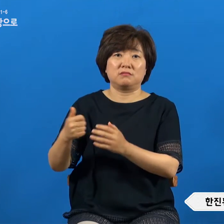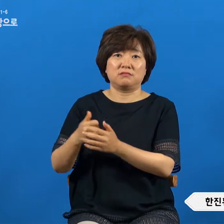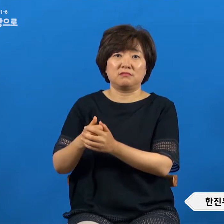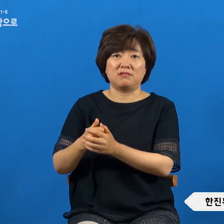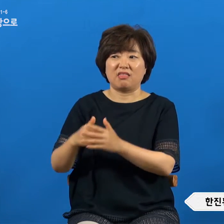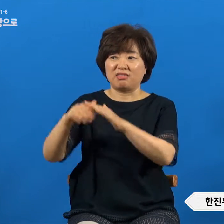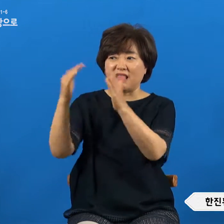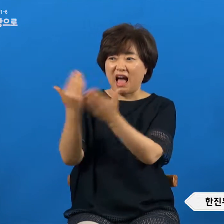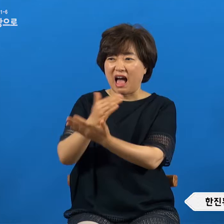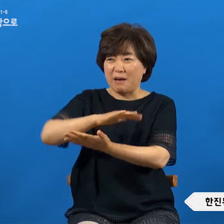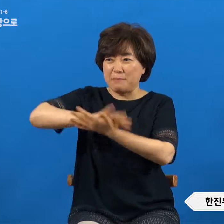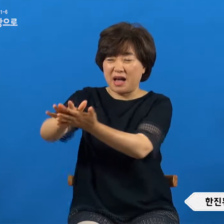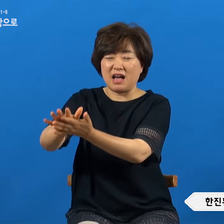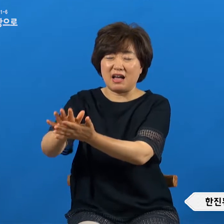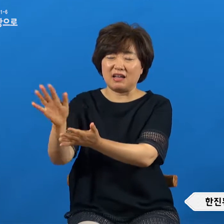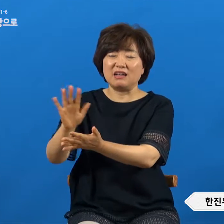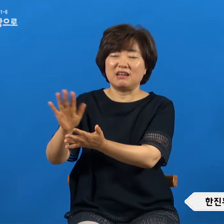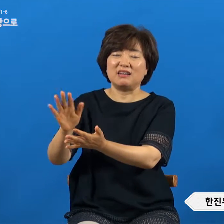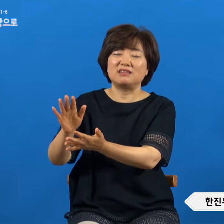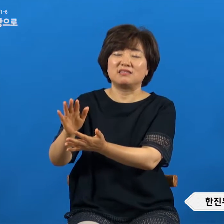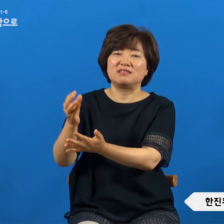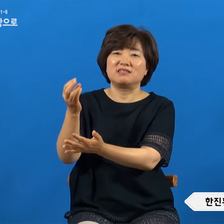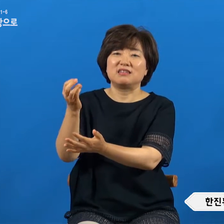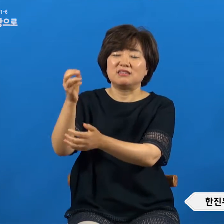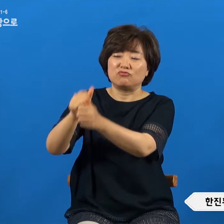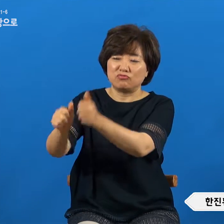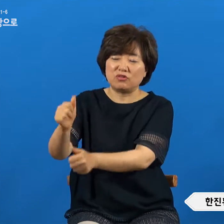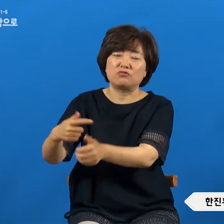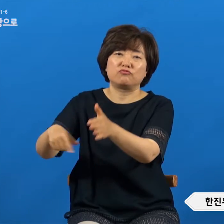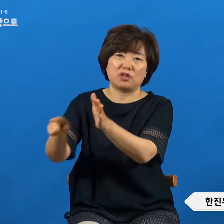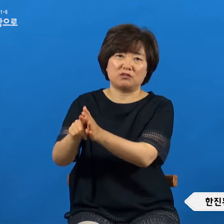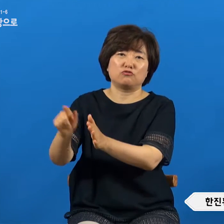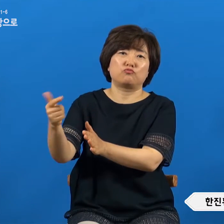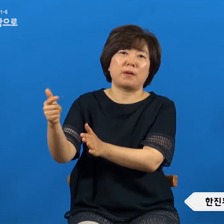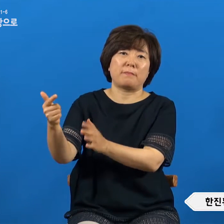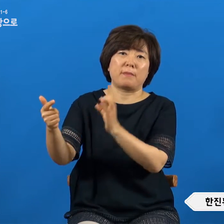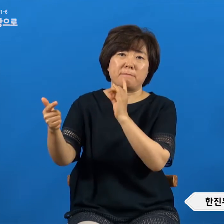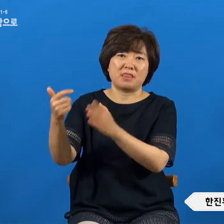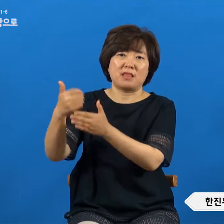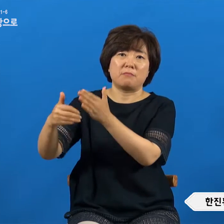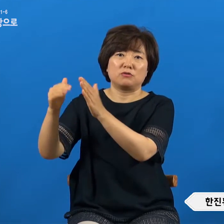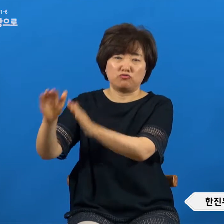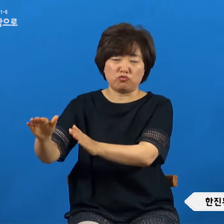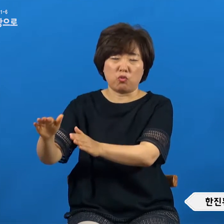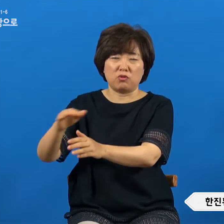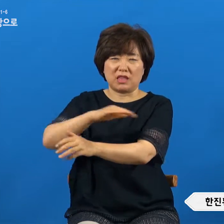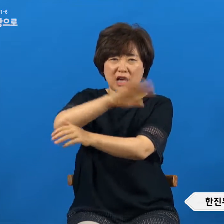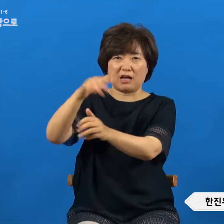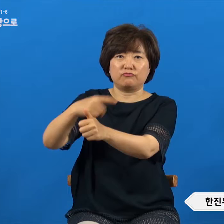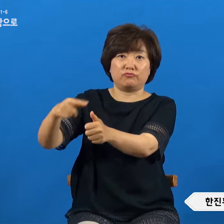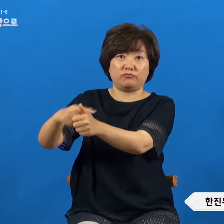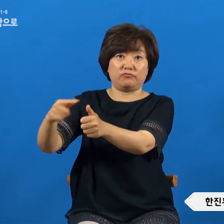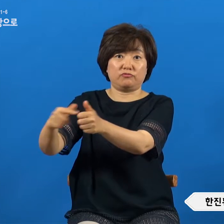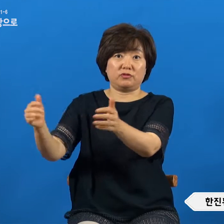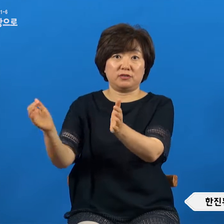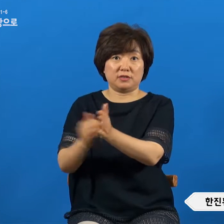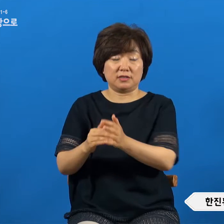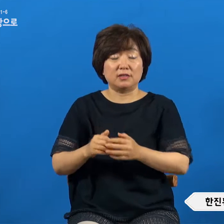마를 테니까 그건 안 하고 600명만 남겨두고 다 죽여버릴 정도로 그냥 격분을 했습니다.